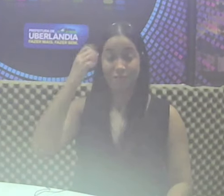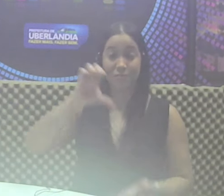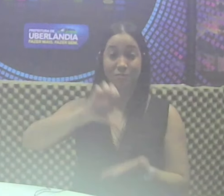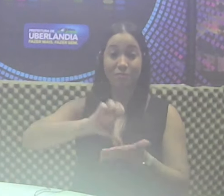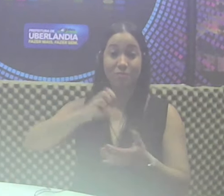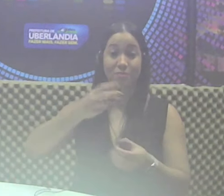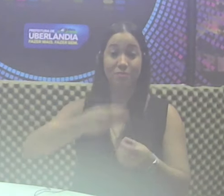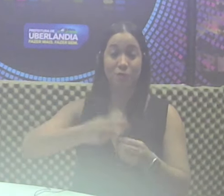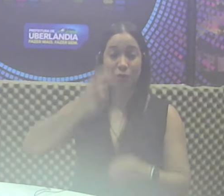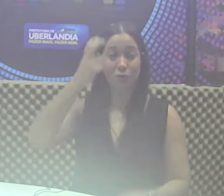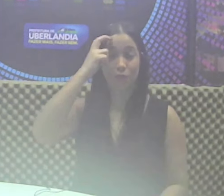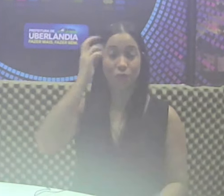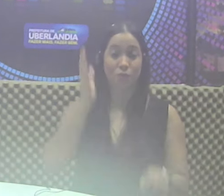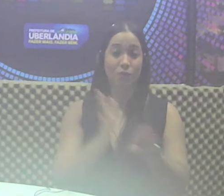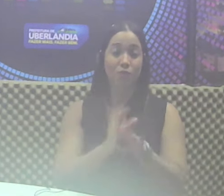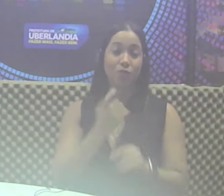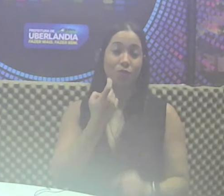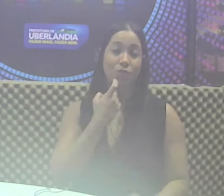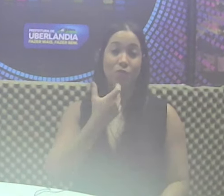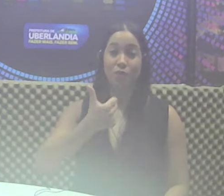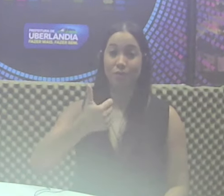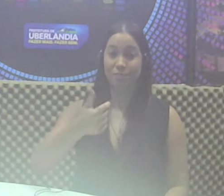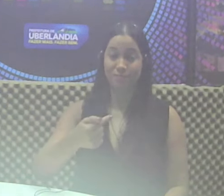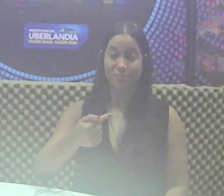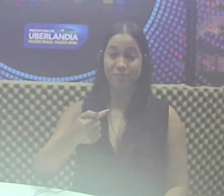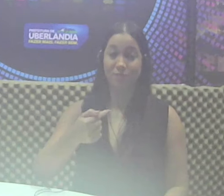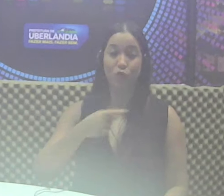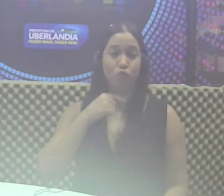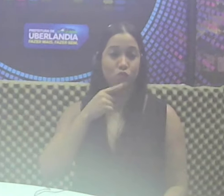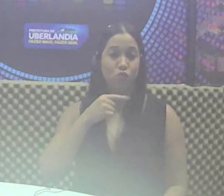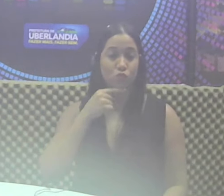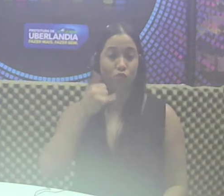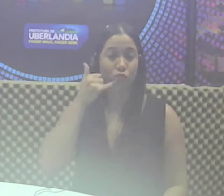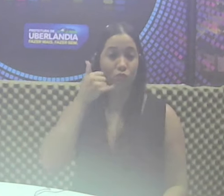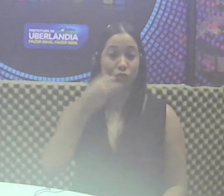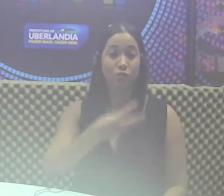de Cultura até sexta-feira, dia 17. Para dúvidas, ligue